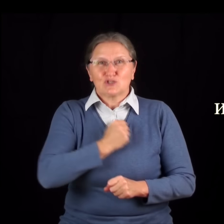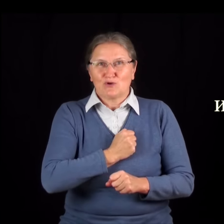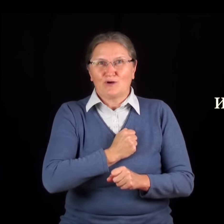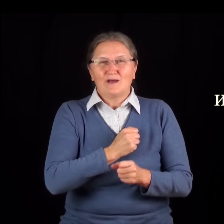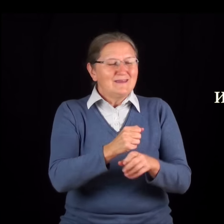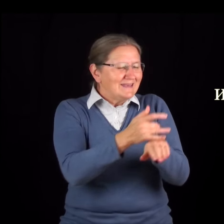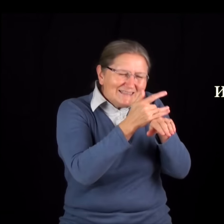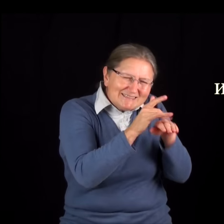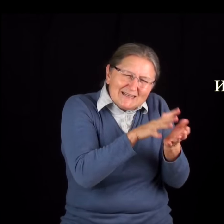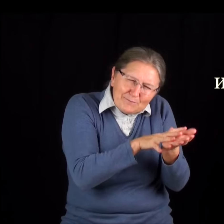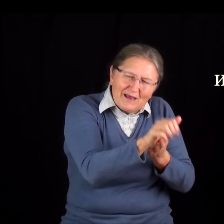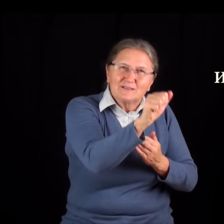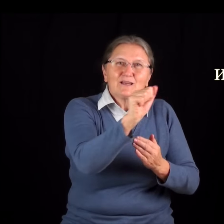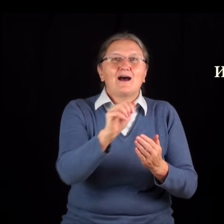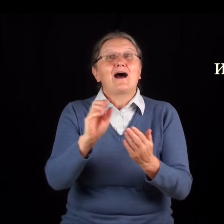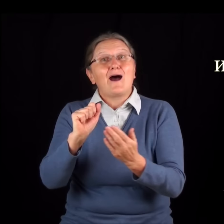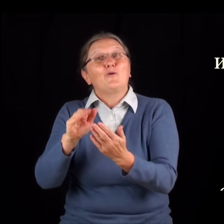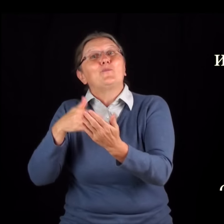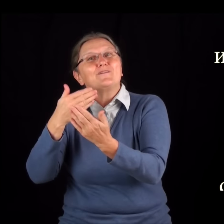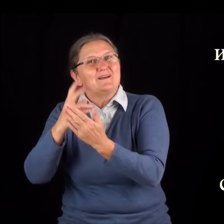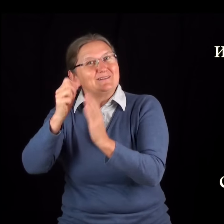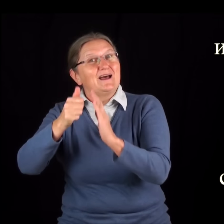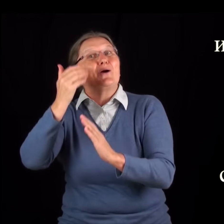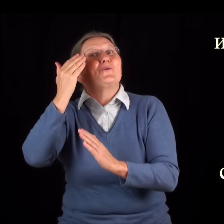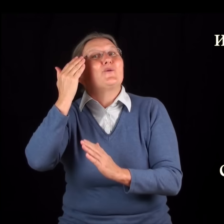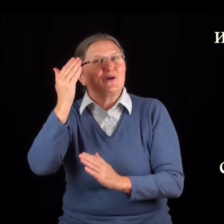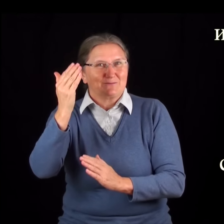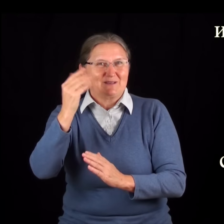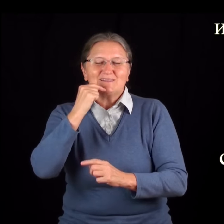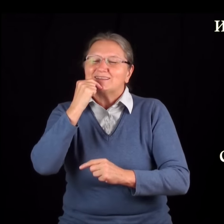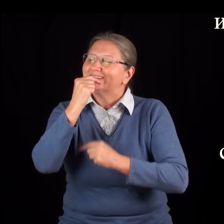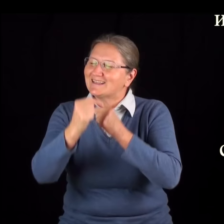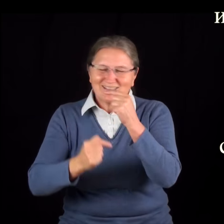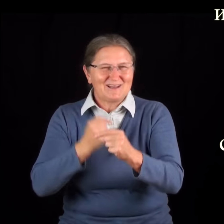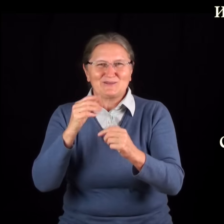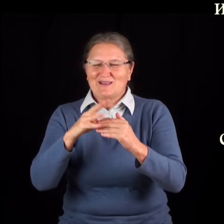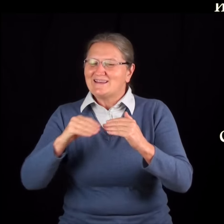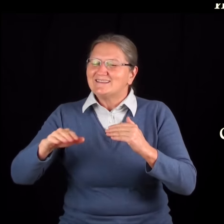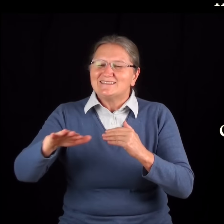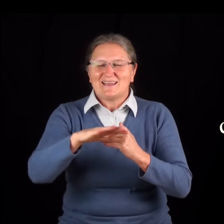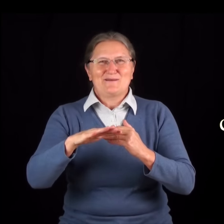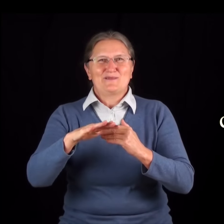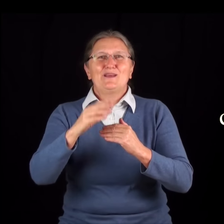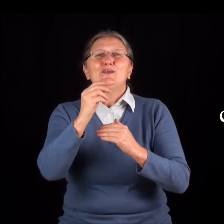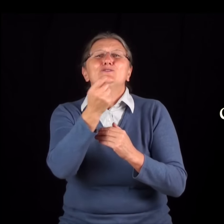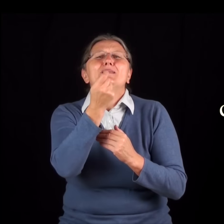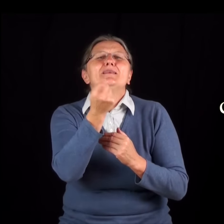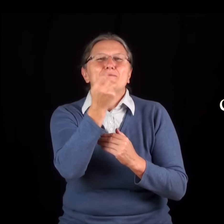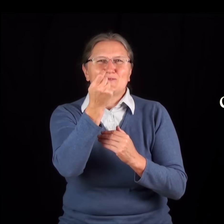зло истребятся. Уповающая жена Господа наследует землю. Еще немного,